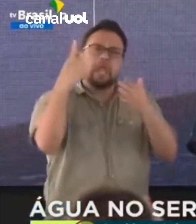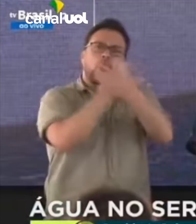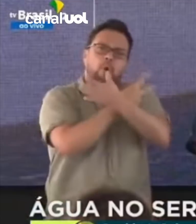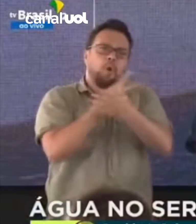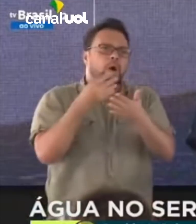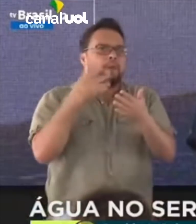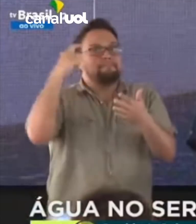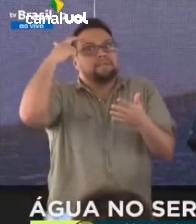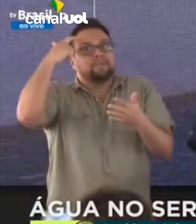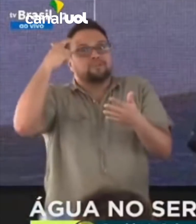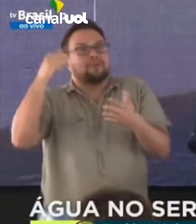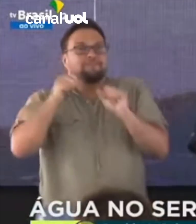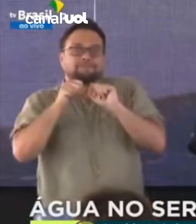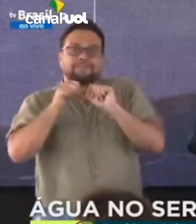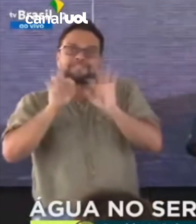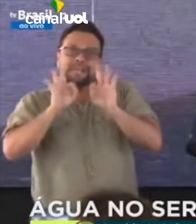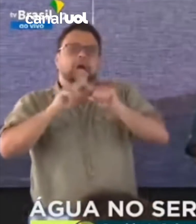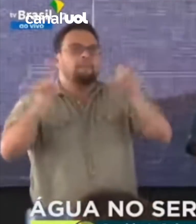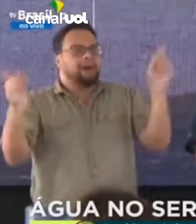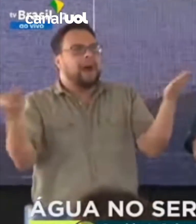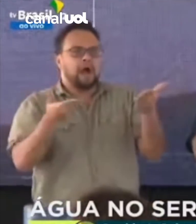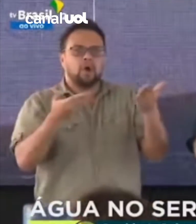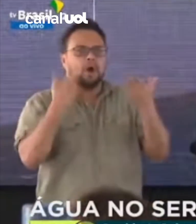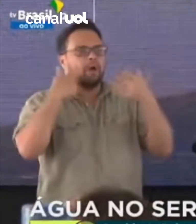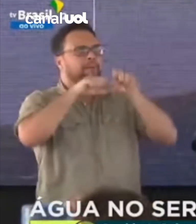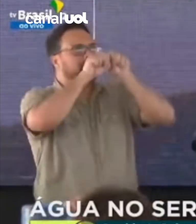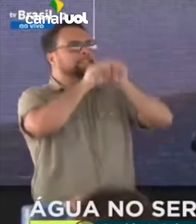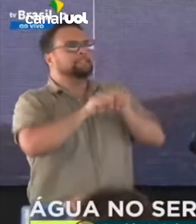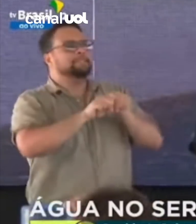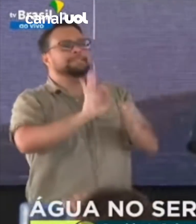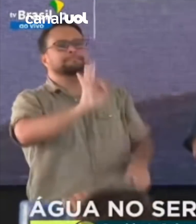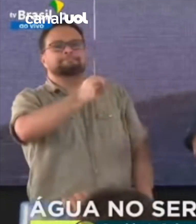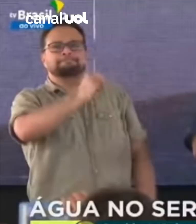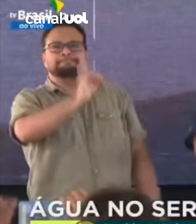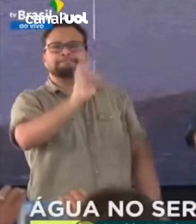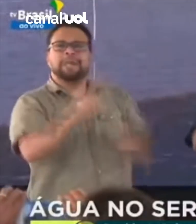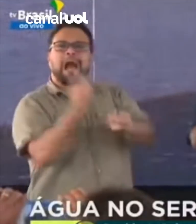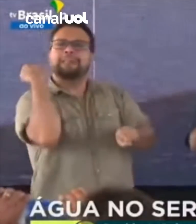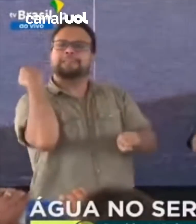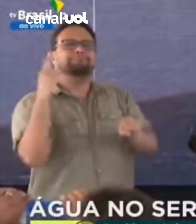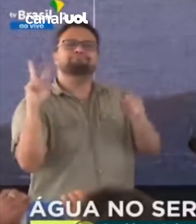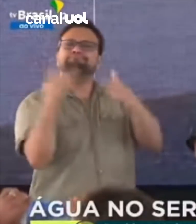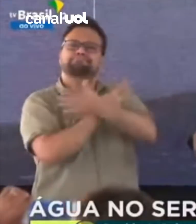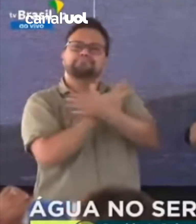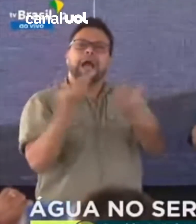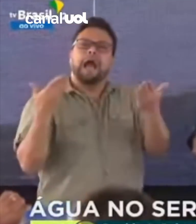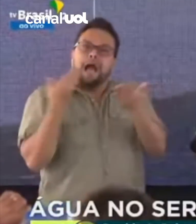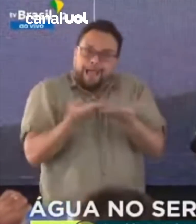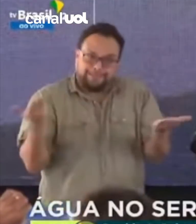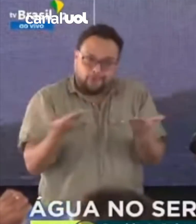certa. Agora está na hora de reconhecer, ver o que não deu certo lá atrás, que o vírus ainda é uma